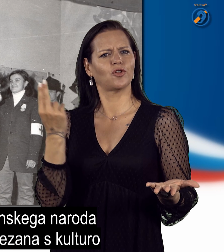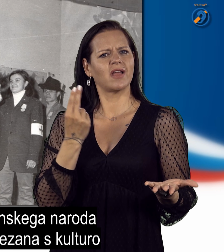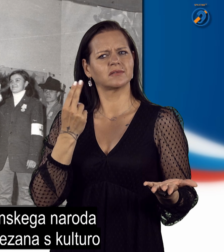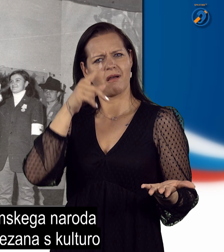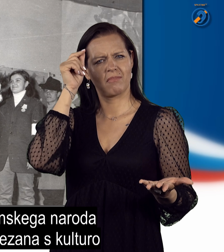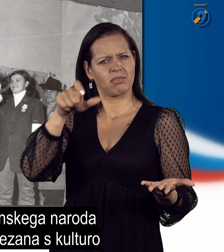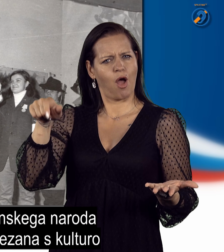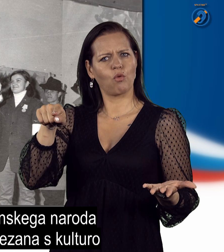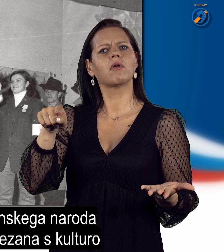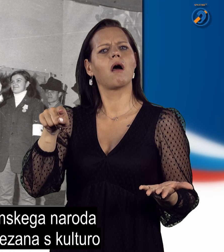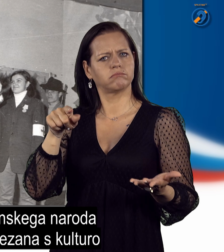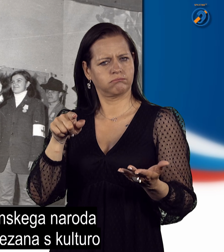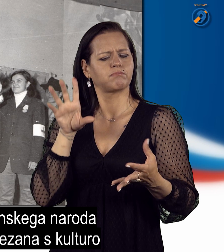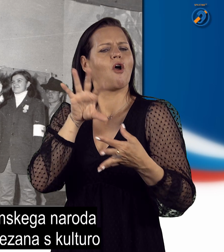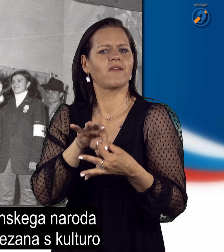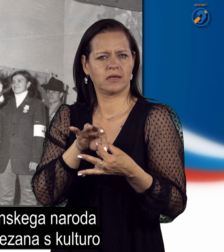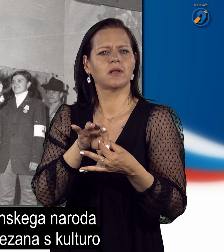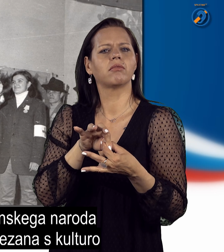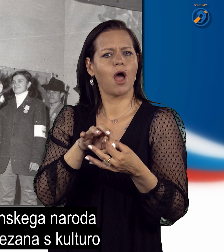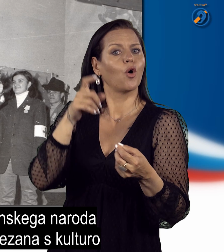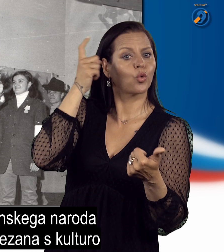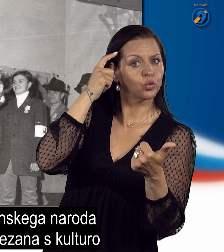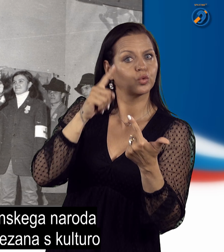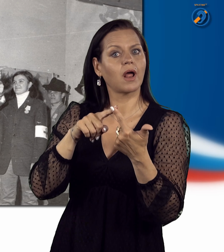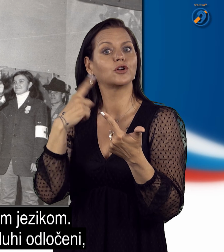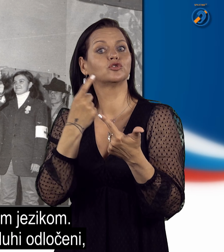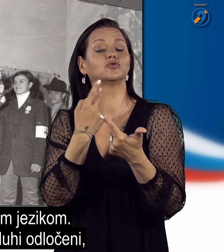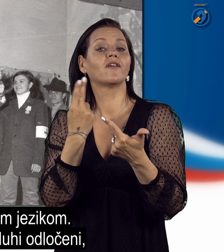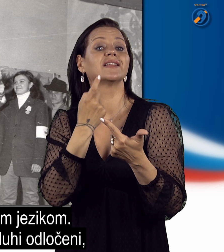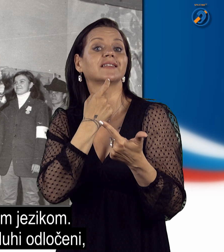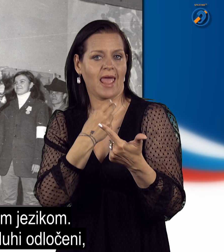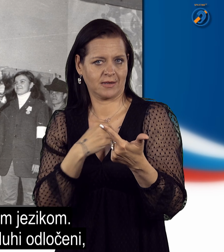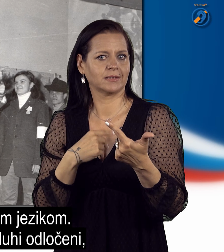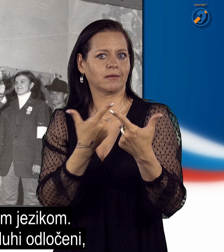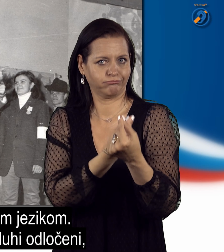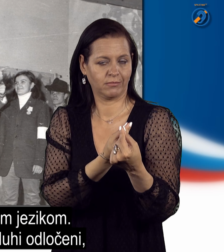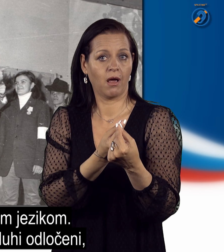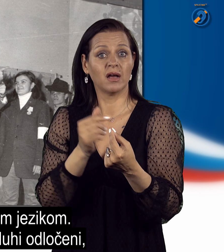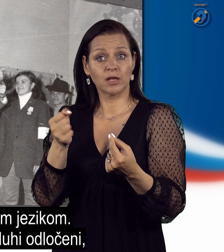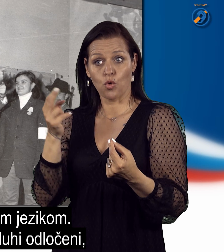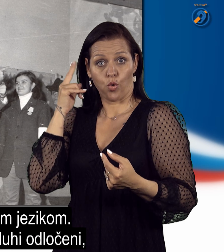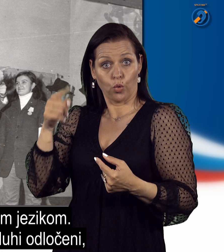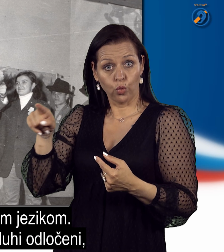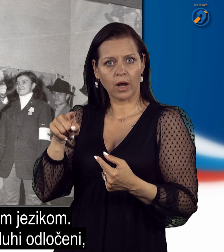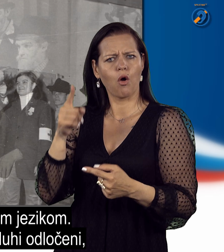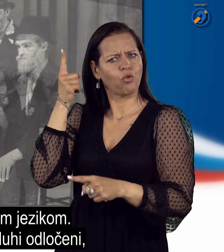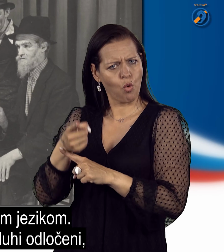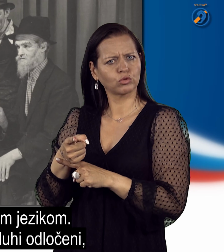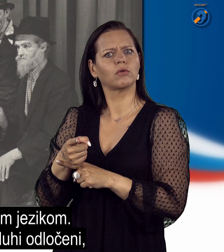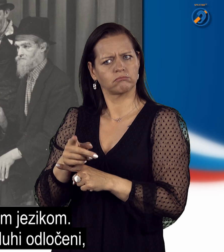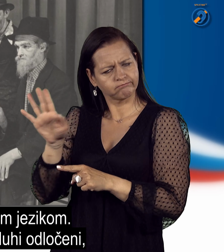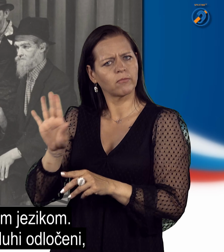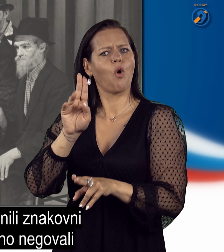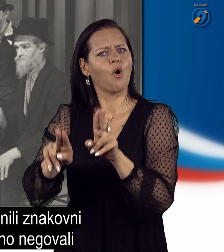Identiteta slovenskega naroda je neločljivo povezana s kulturo in slovenskim jezikom. Zato so tudi